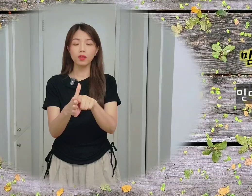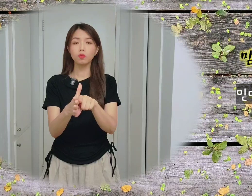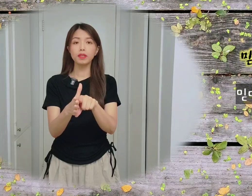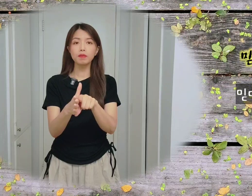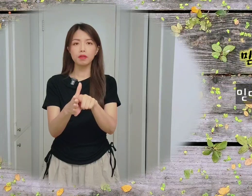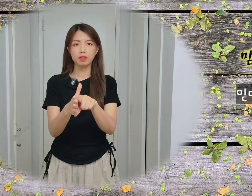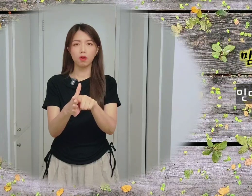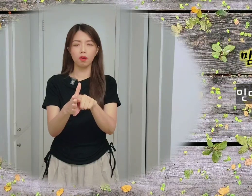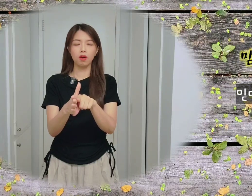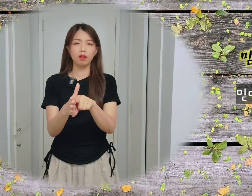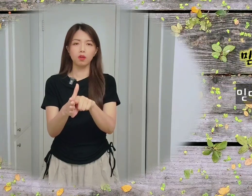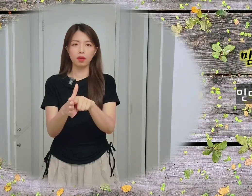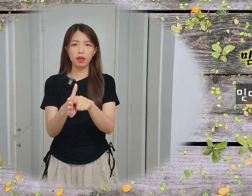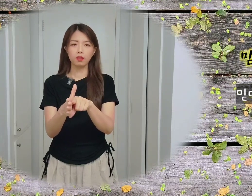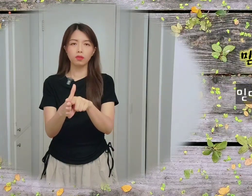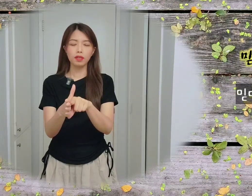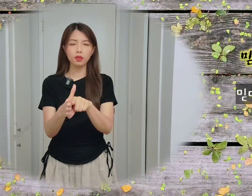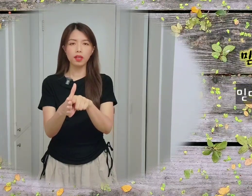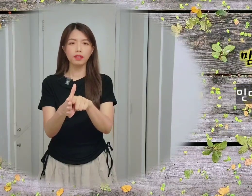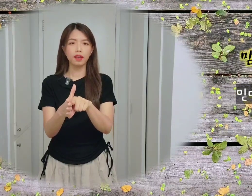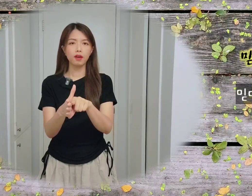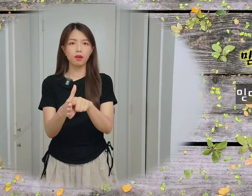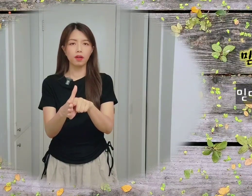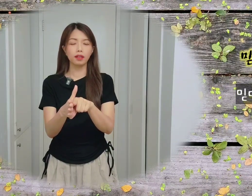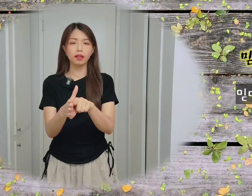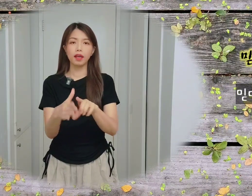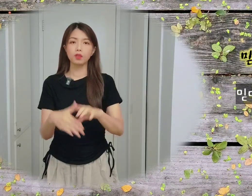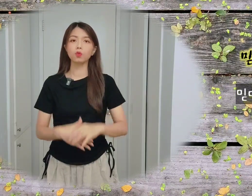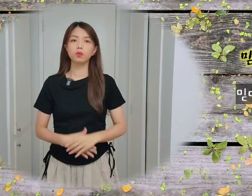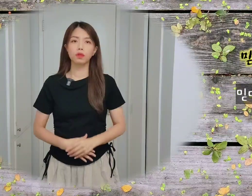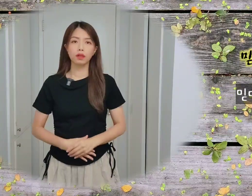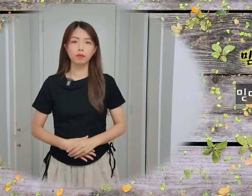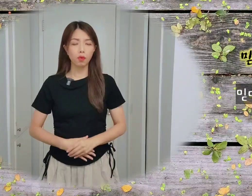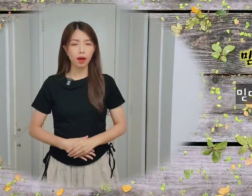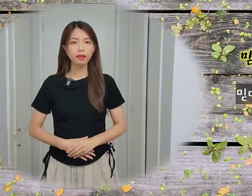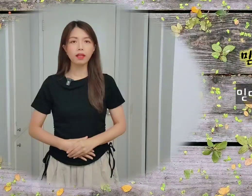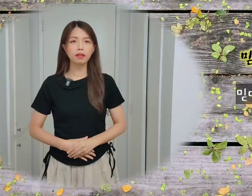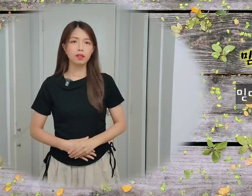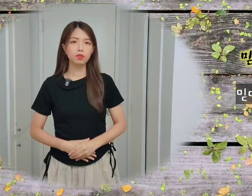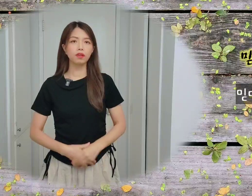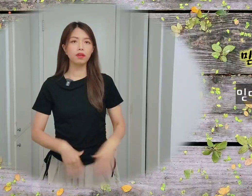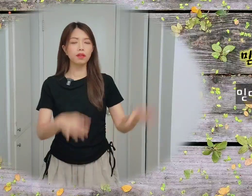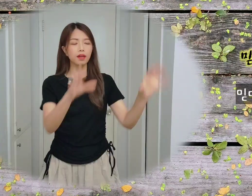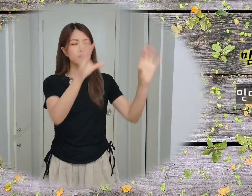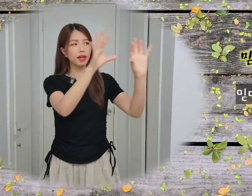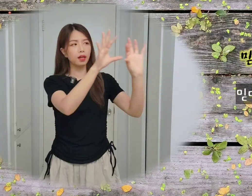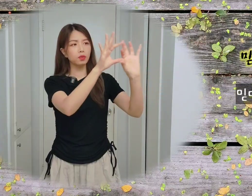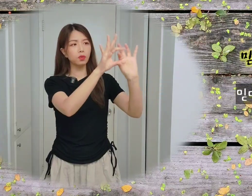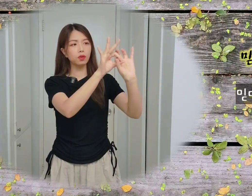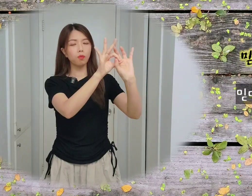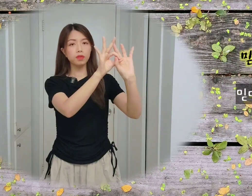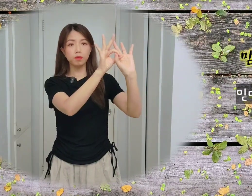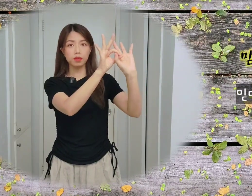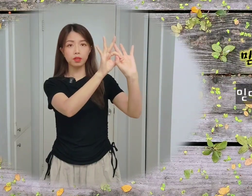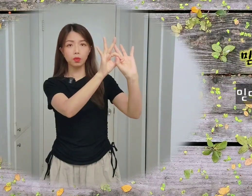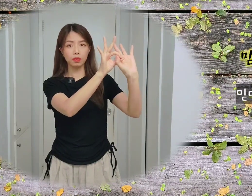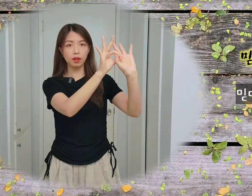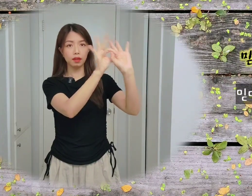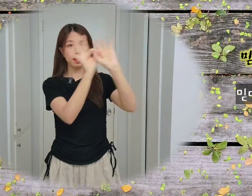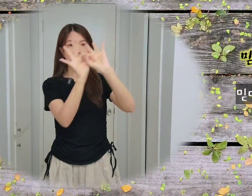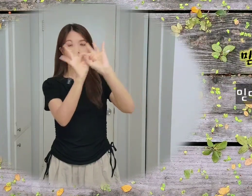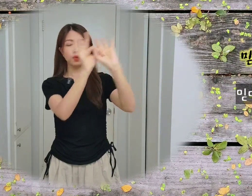믿는다면서, 계속 믿으면서 이렇게 저는 해석을 했는데요. 일단 계속 뭔가 한다는 뜻의 수어는 양손